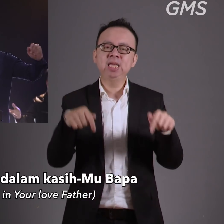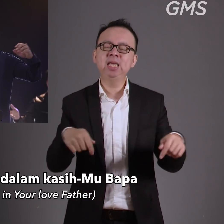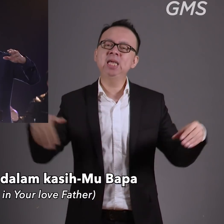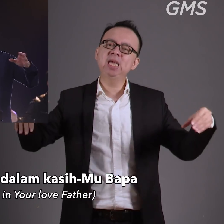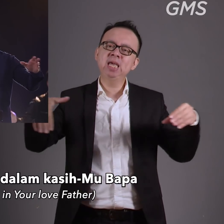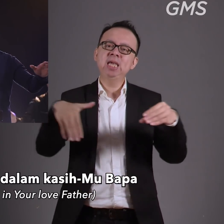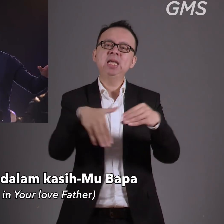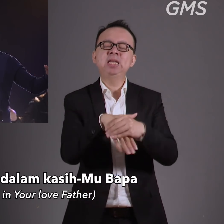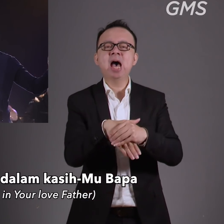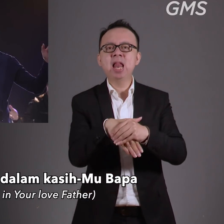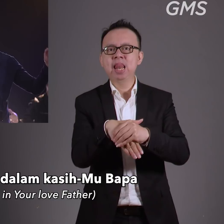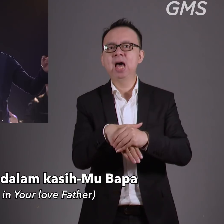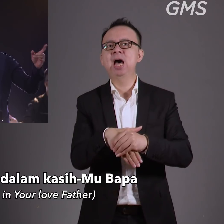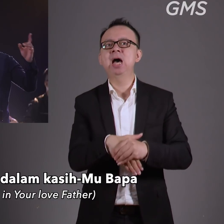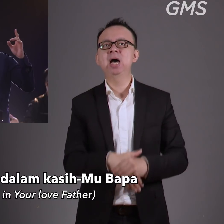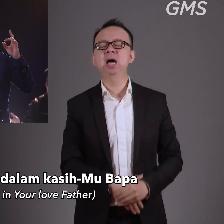tenggelam di